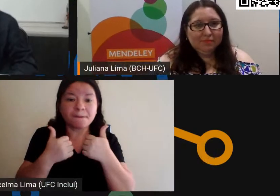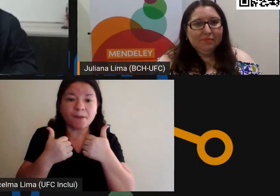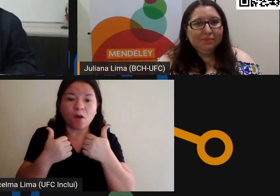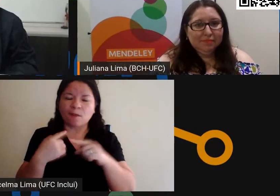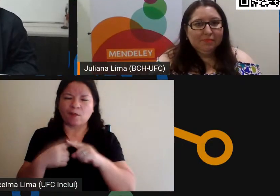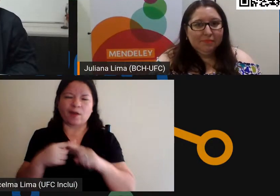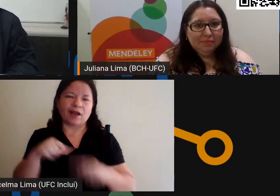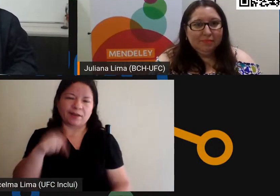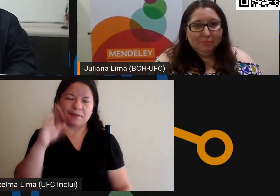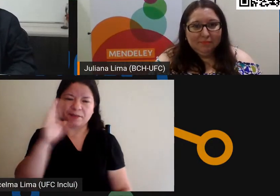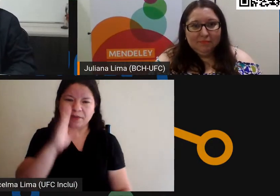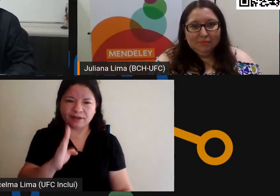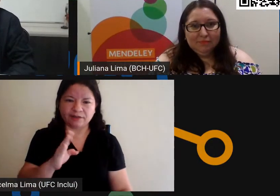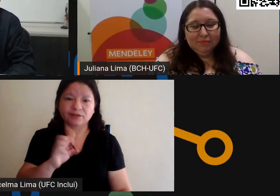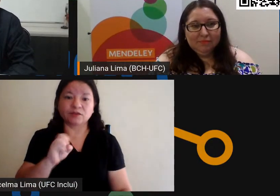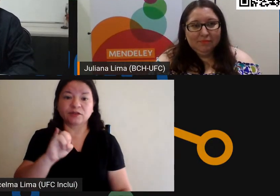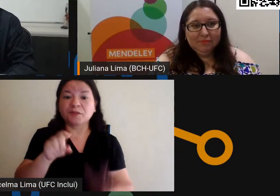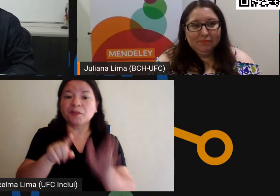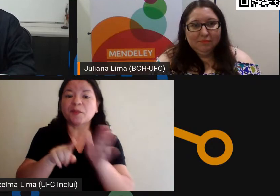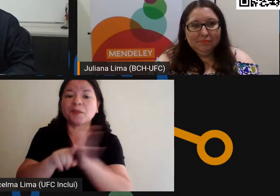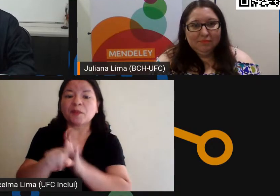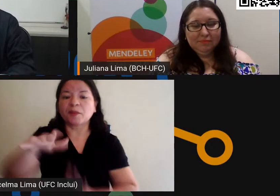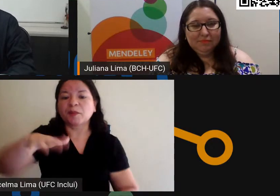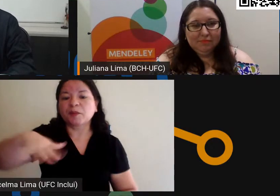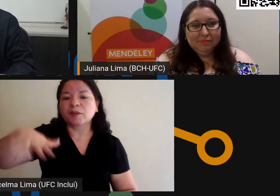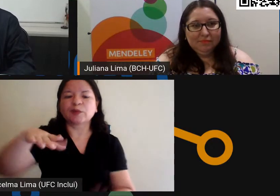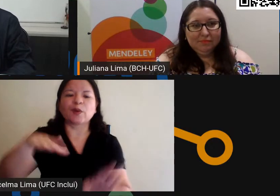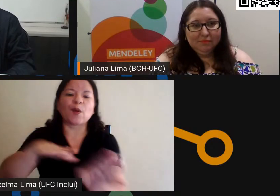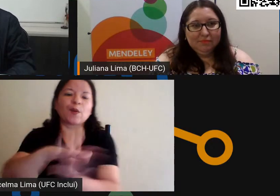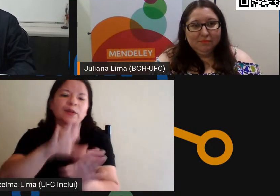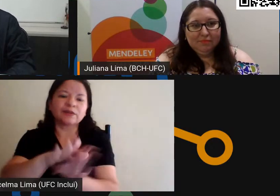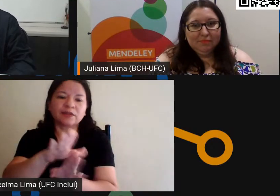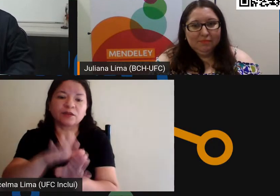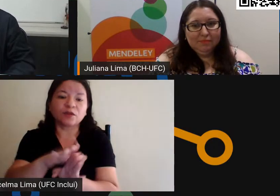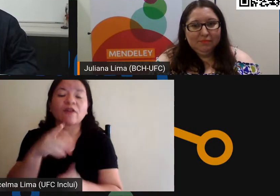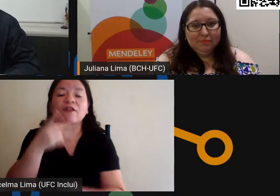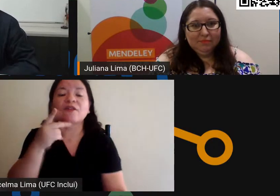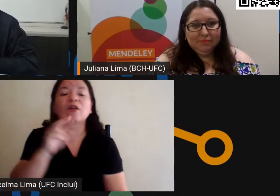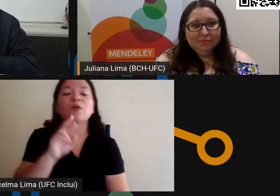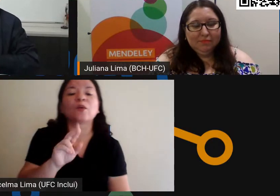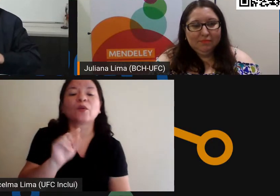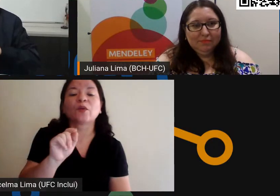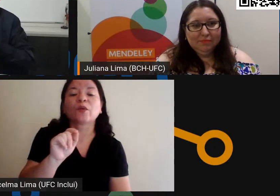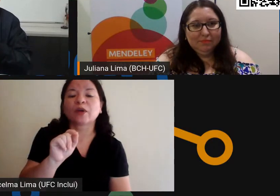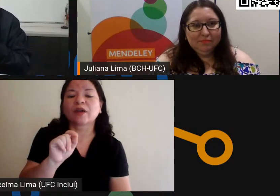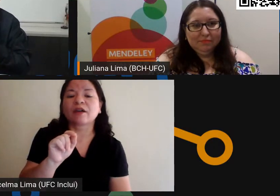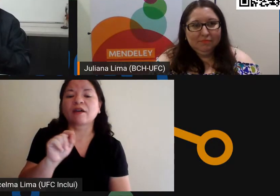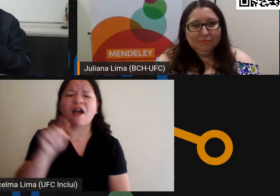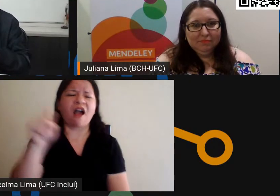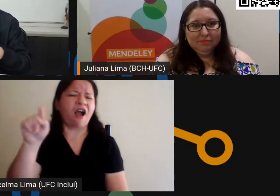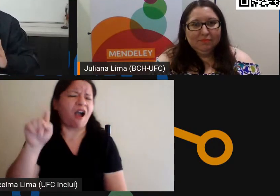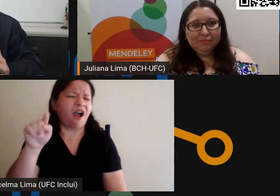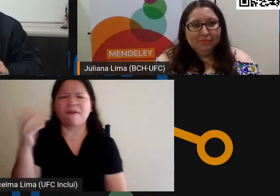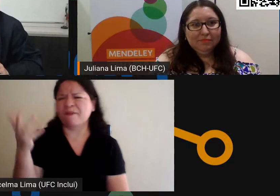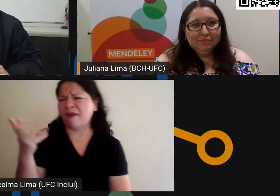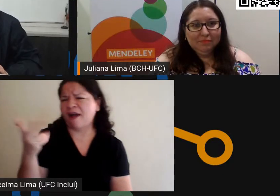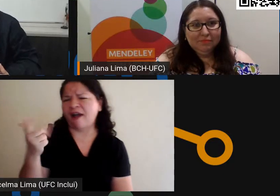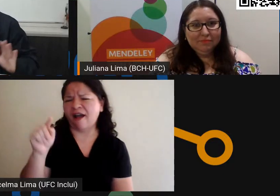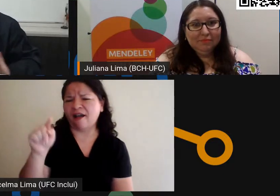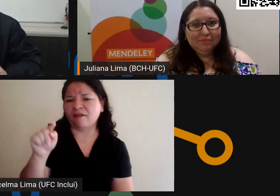Brasil, se você for perguntar para as pessoas, para os orientadores, para as orientadoras, eles vão dizer, ah, essa daquela revista é muito boa. E